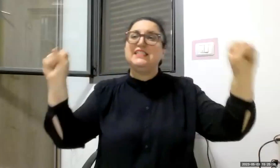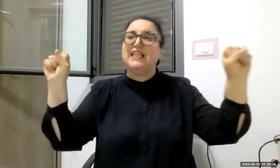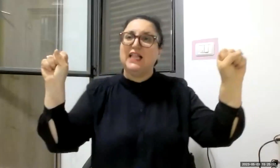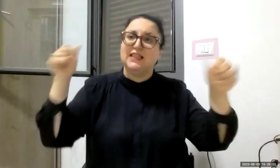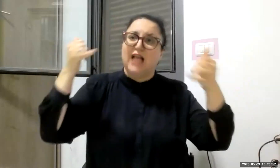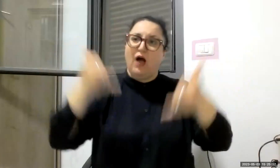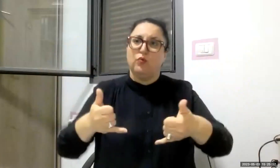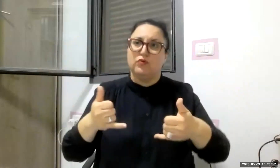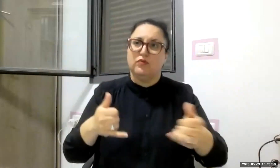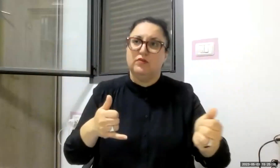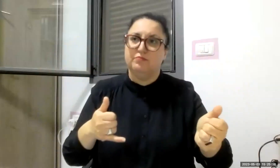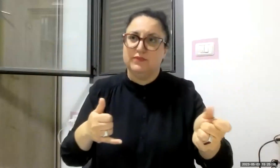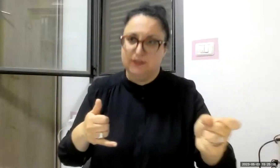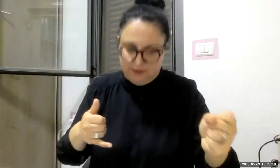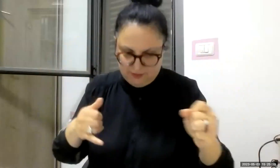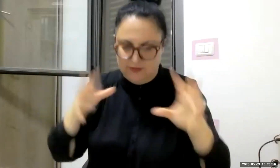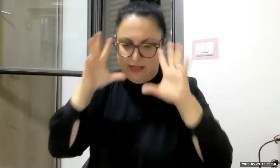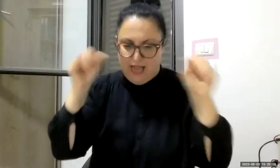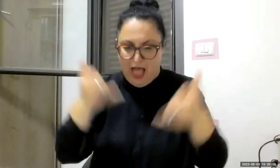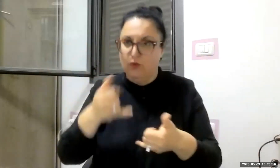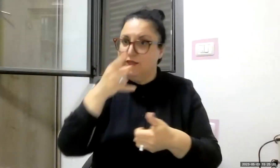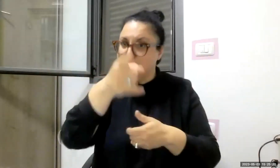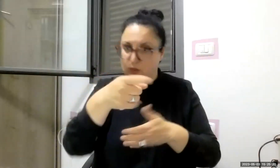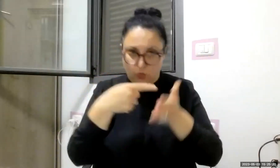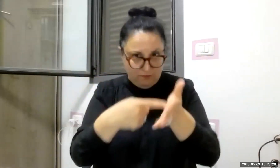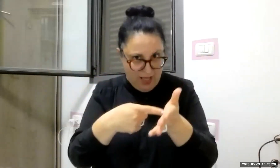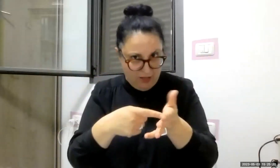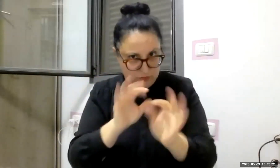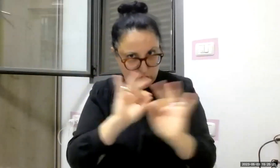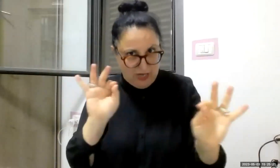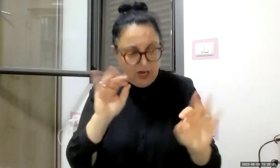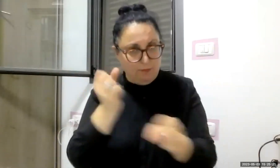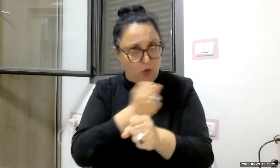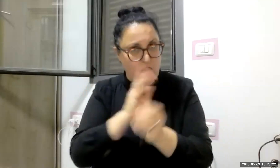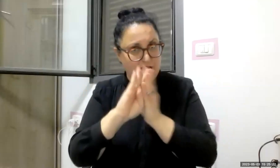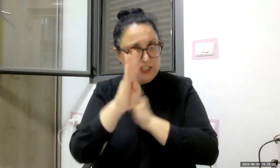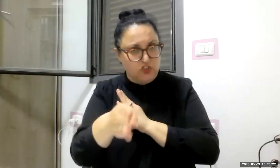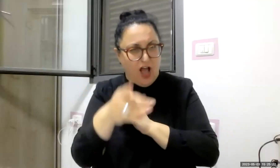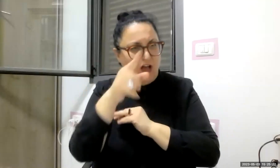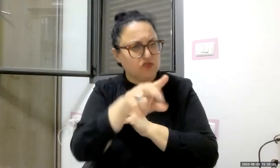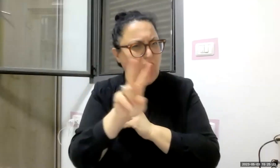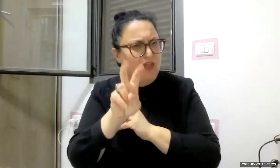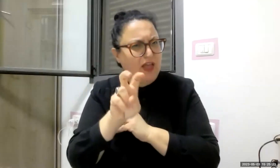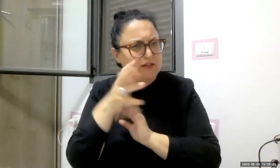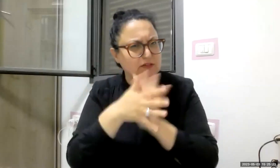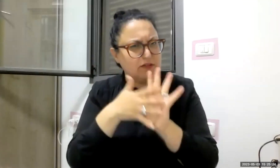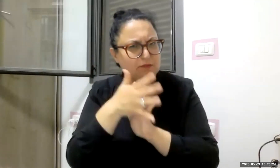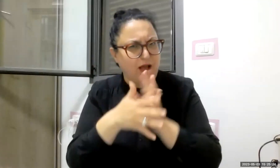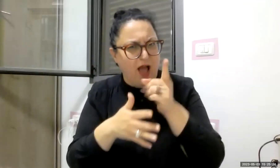דף פרזידנט נאו, סליחה וזו דוגמה מצוינת לפעולה ישירה שענת